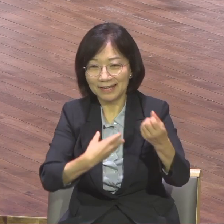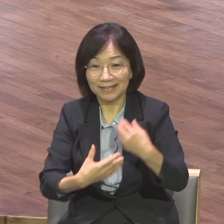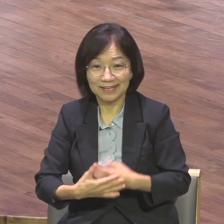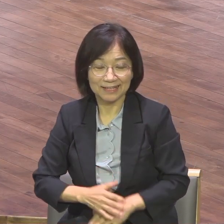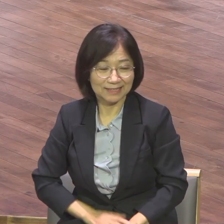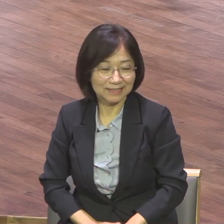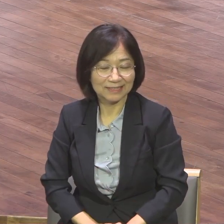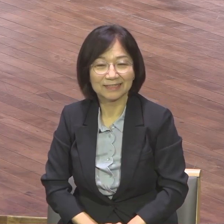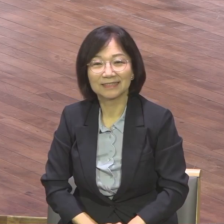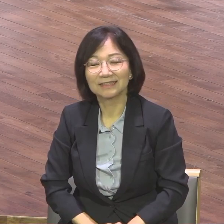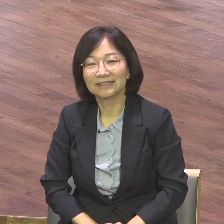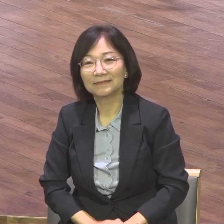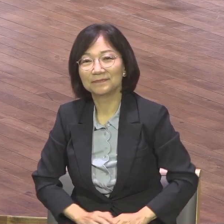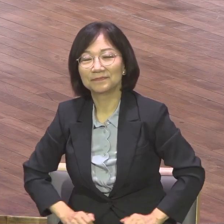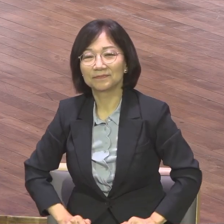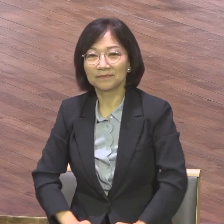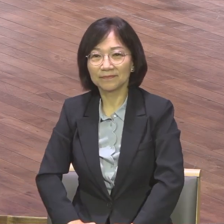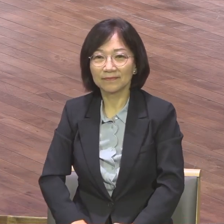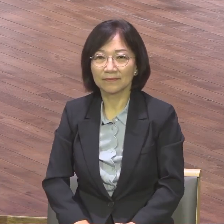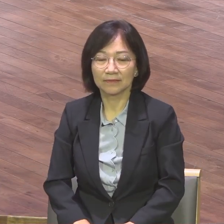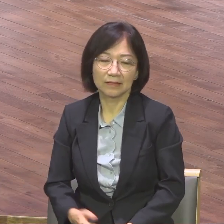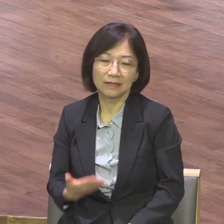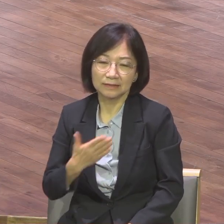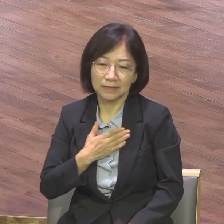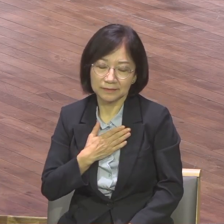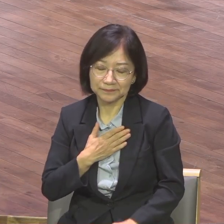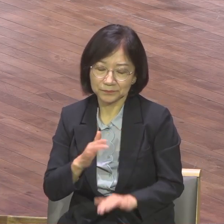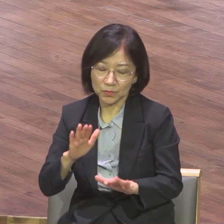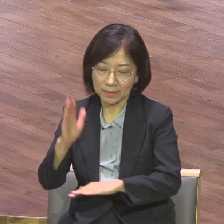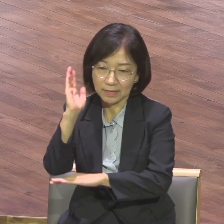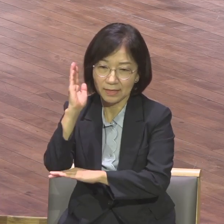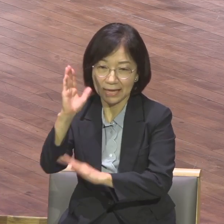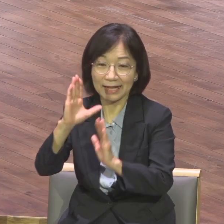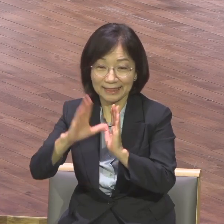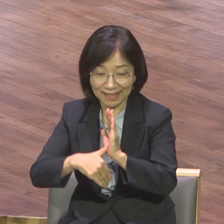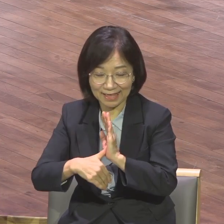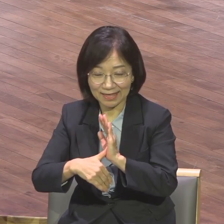제가 이번에 집회를 하면서 정말 간절한 마음으로